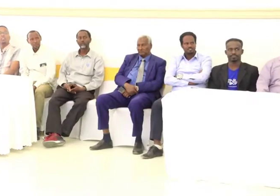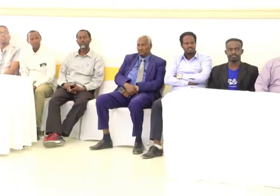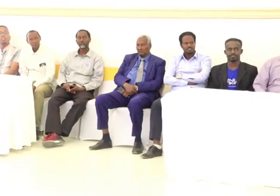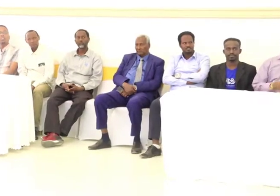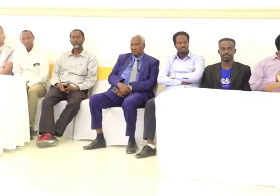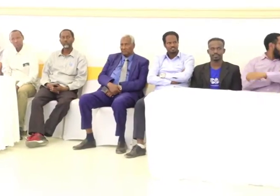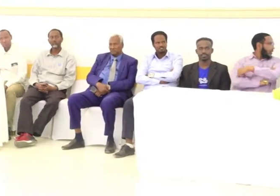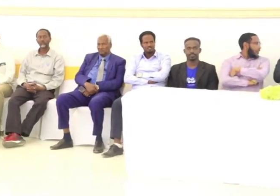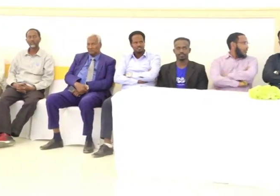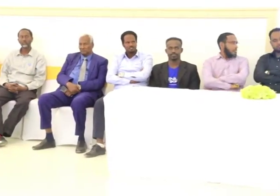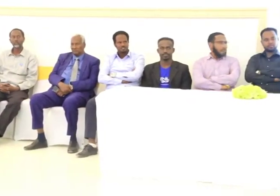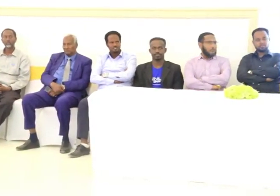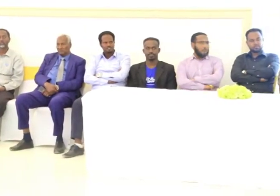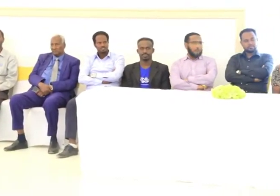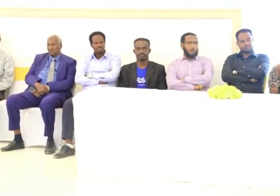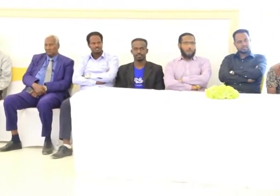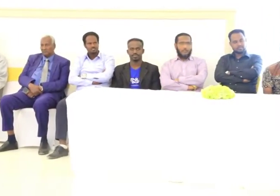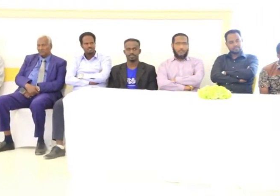buuri.